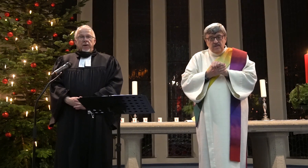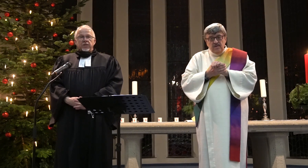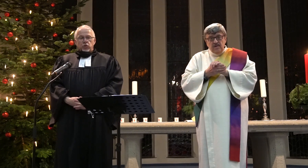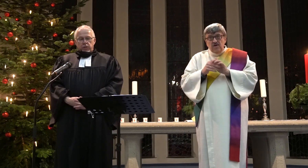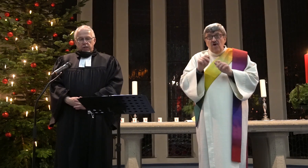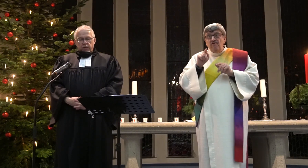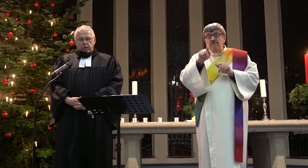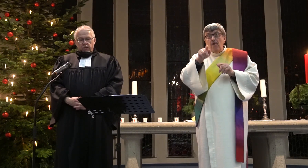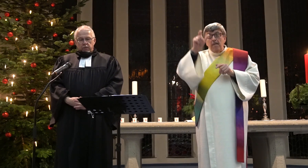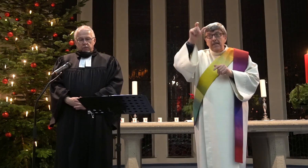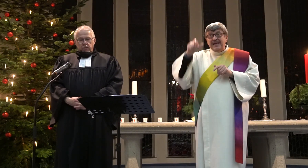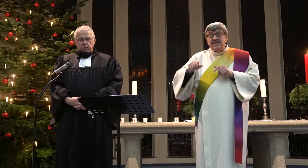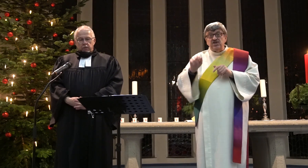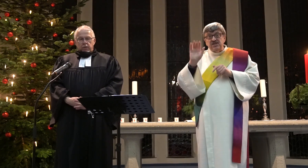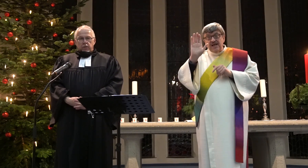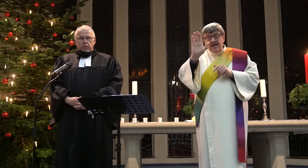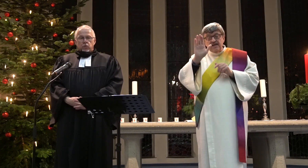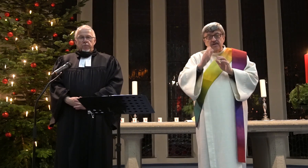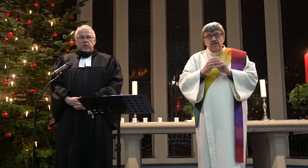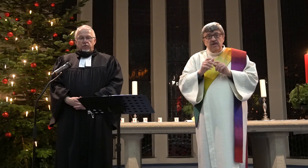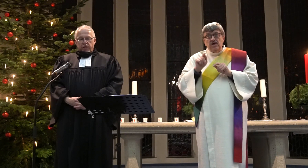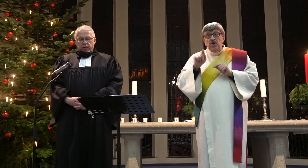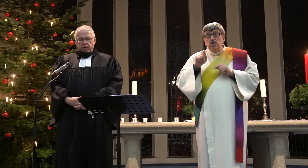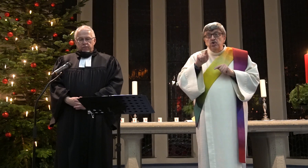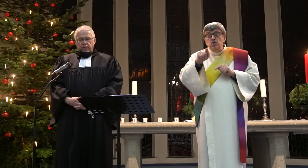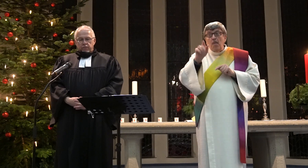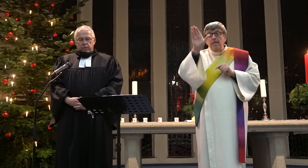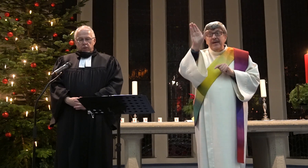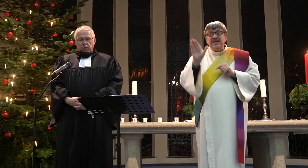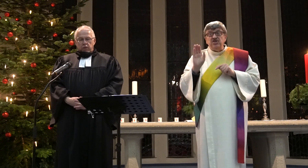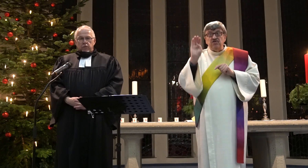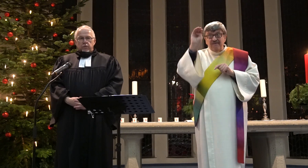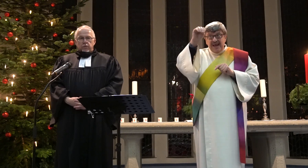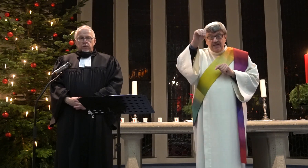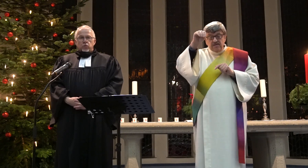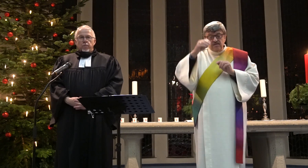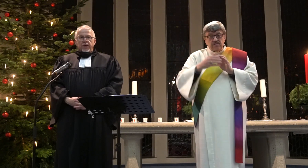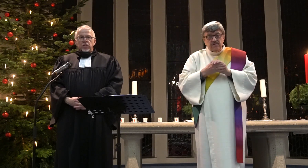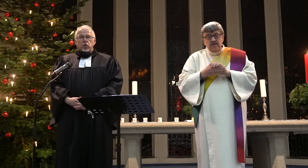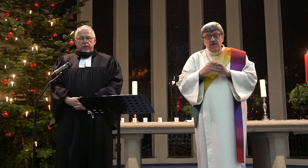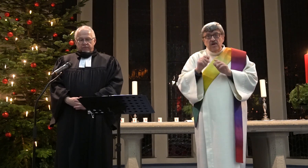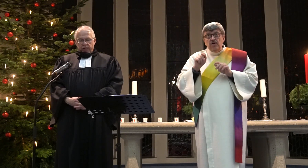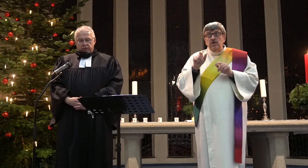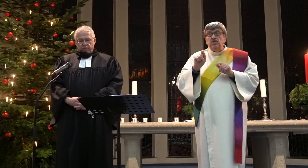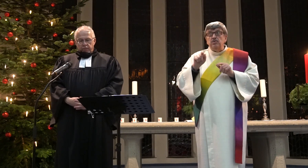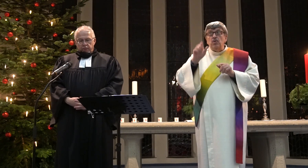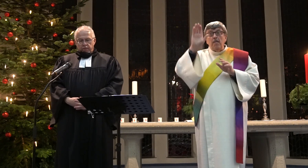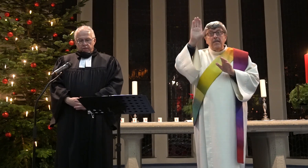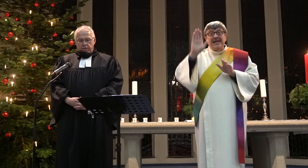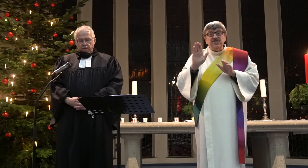Vom Menschsein zum Menschwerden, zum